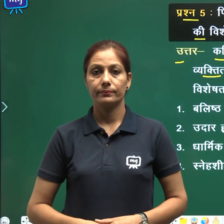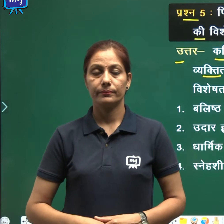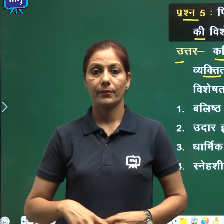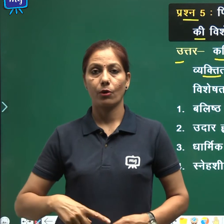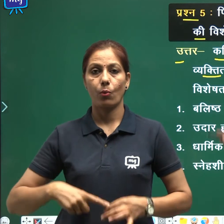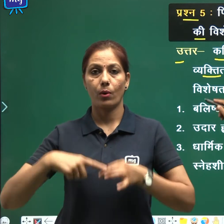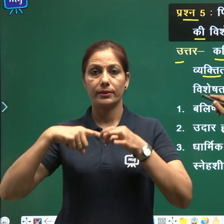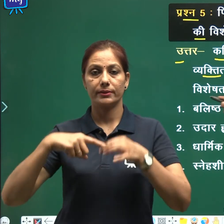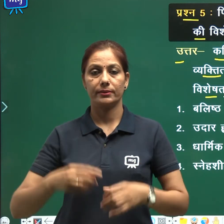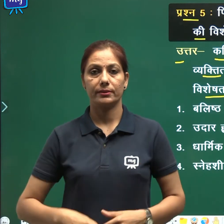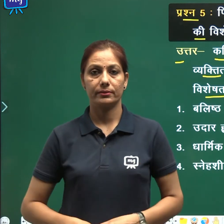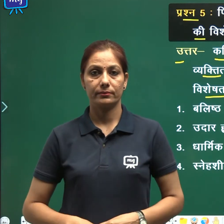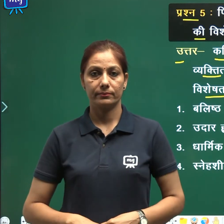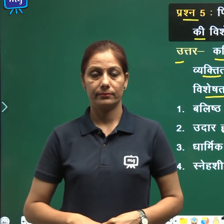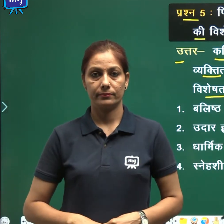विशेषताएं थी।